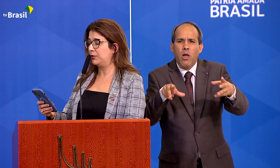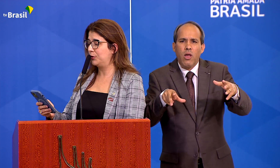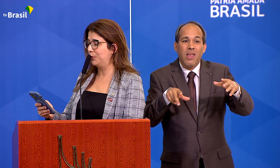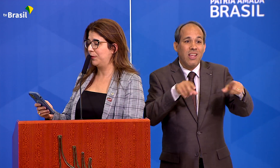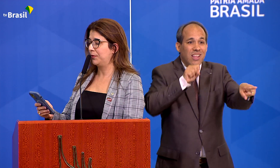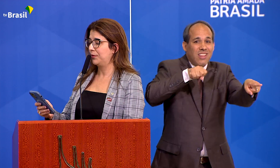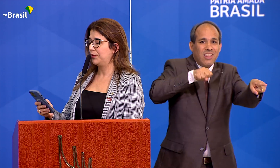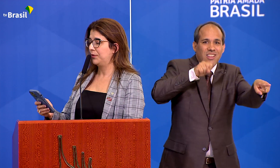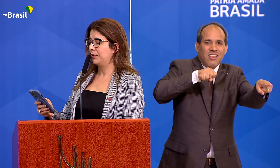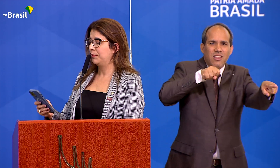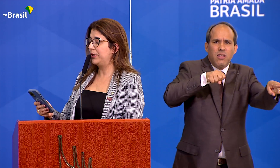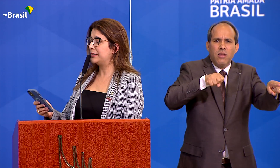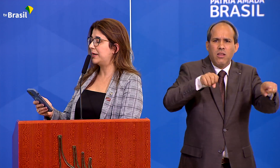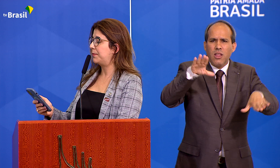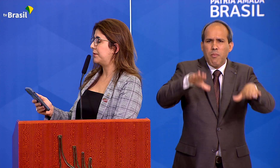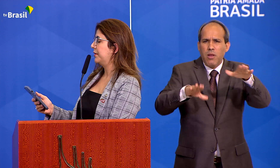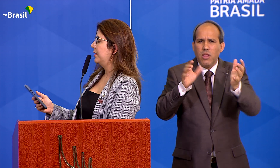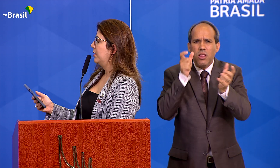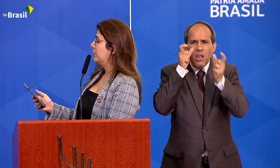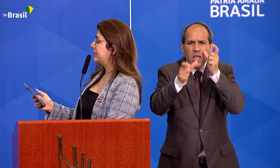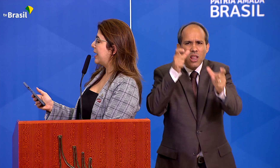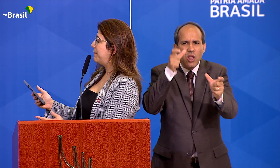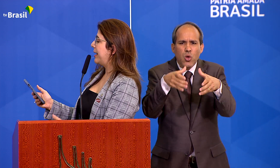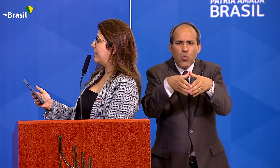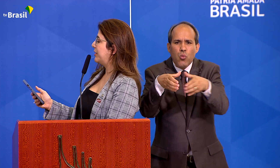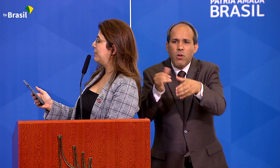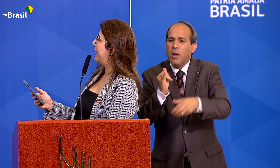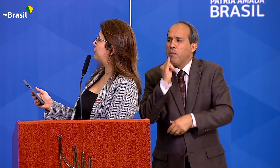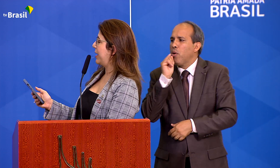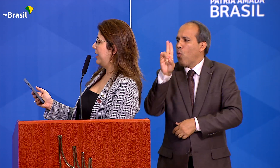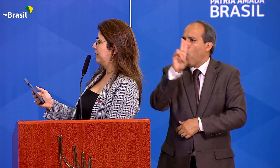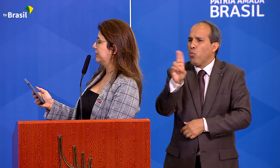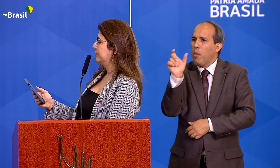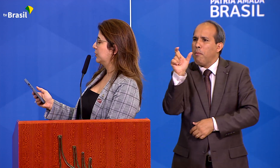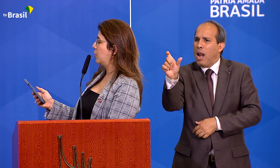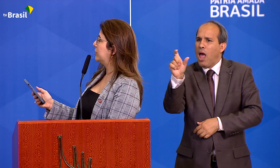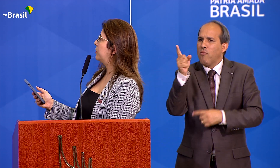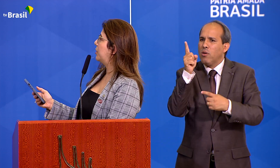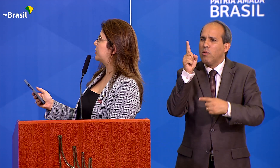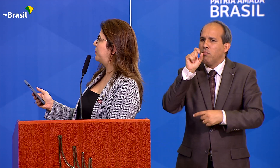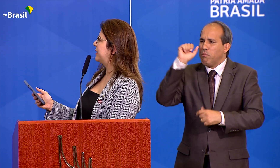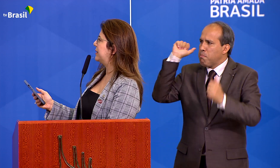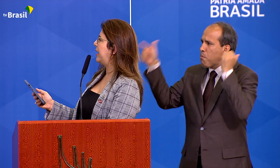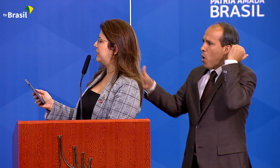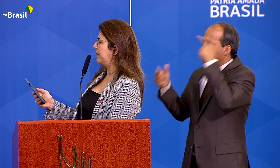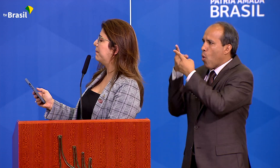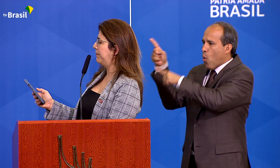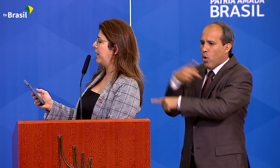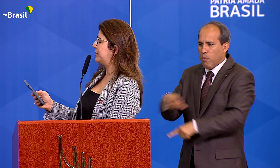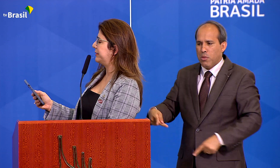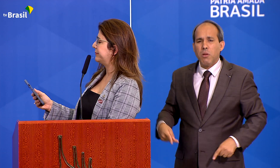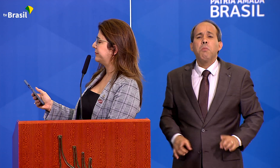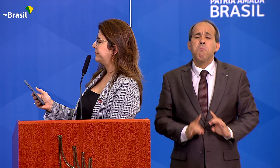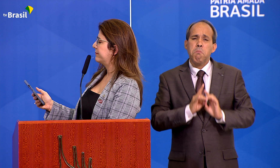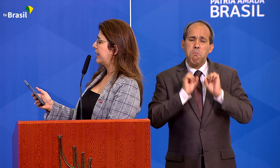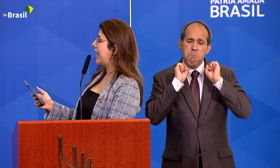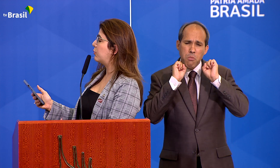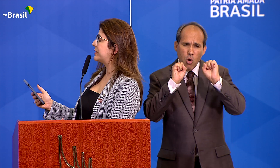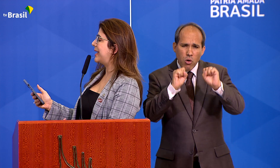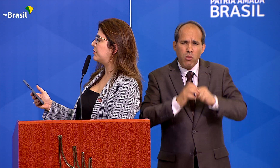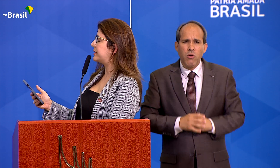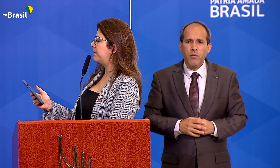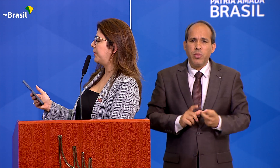de um determinado grupo por exemplo usar palavras de baixo calão contra o nosso Presidente pode